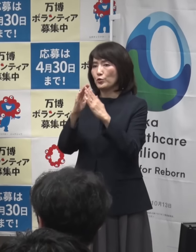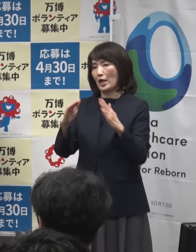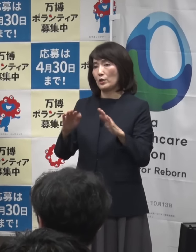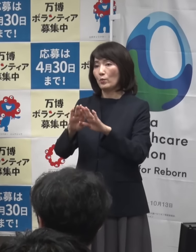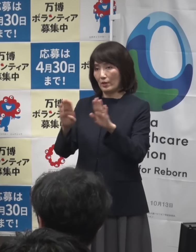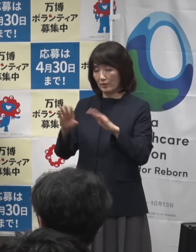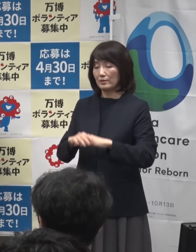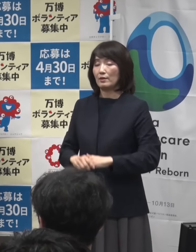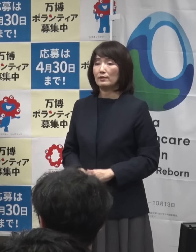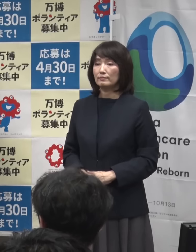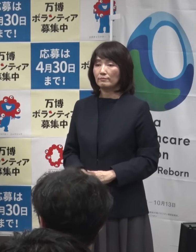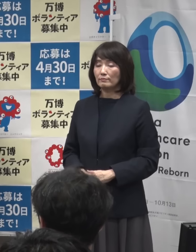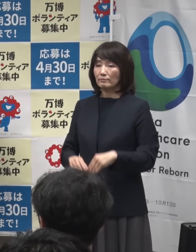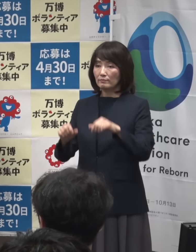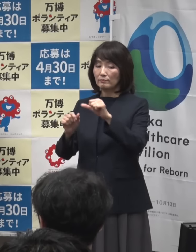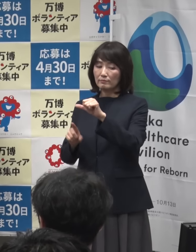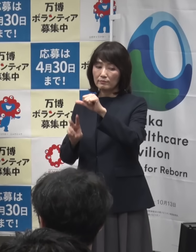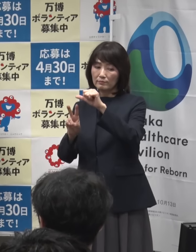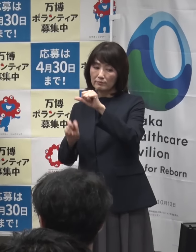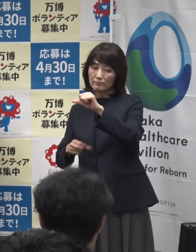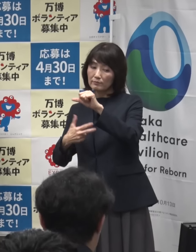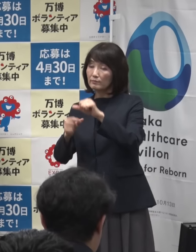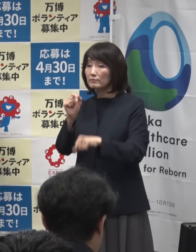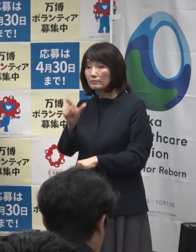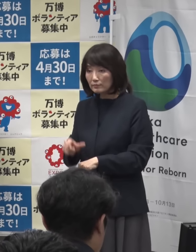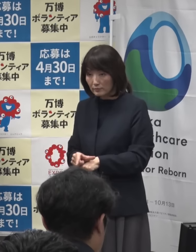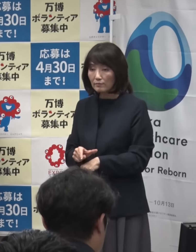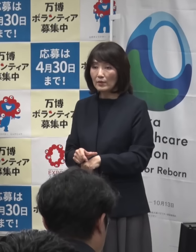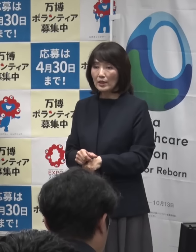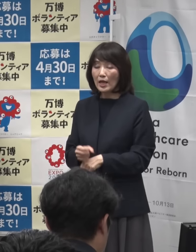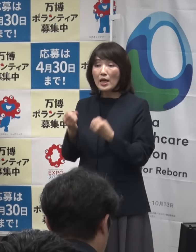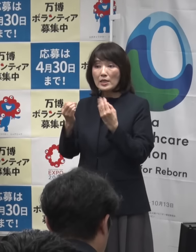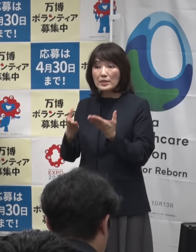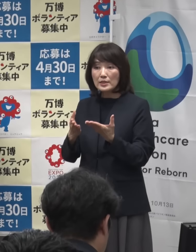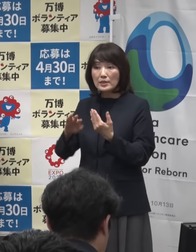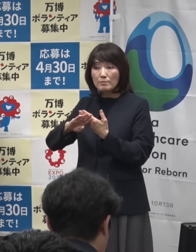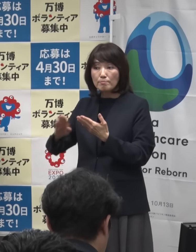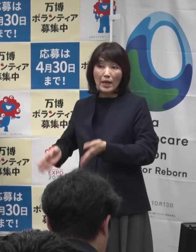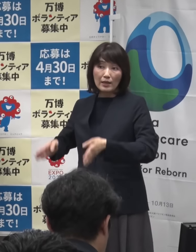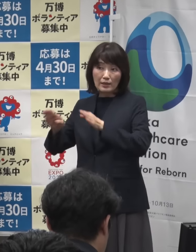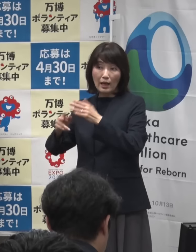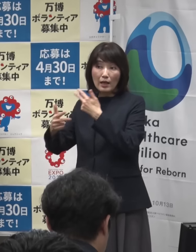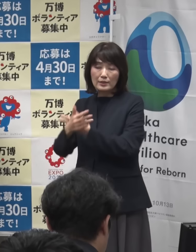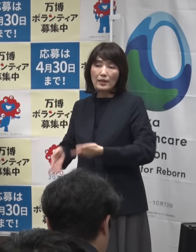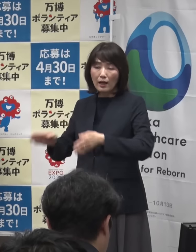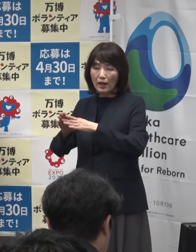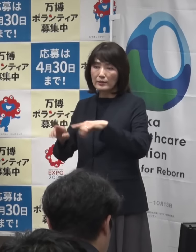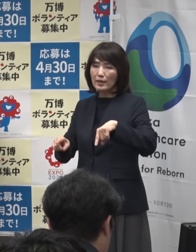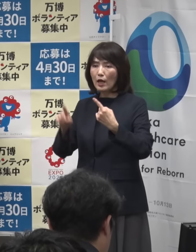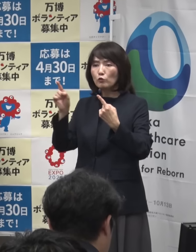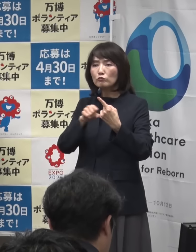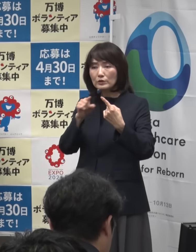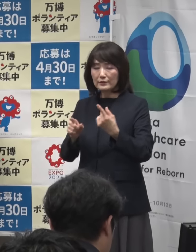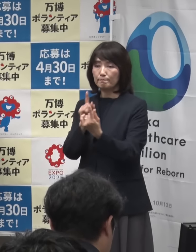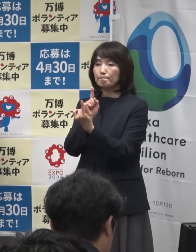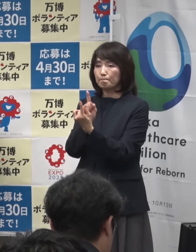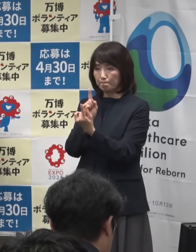。5月27日月曜日、大阪府新別館の北館で100名の皆様対象に、